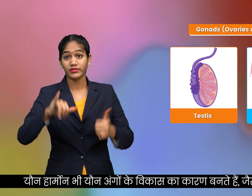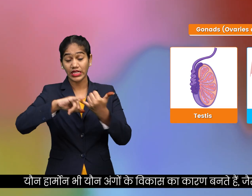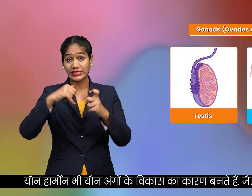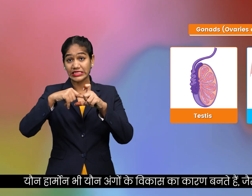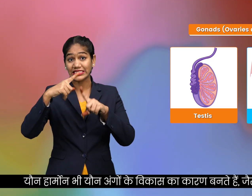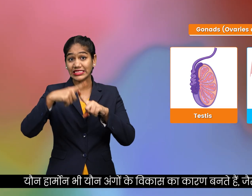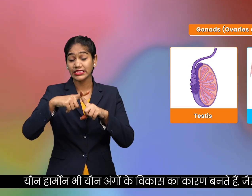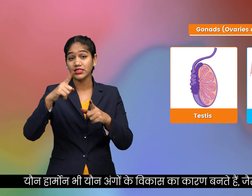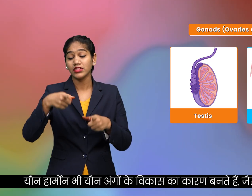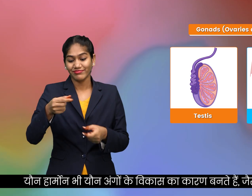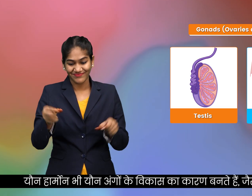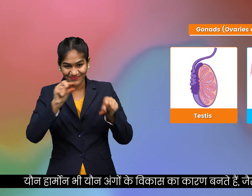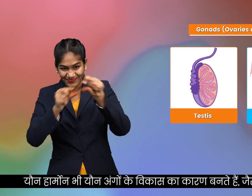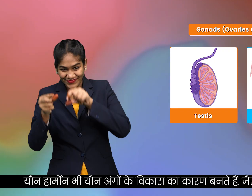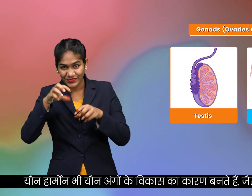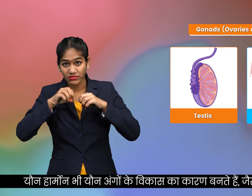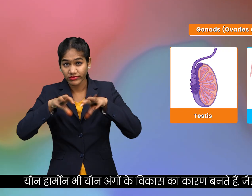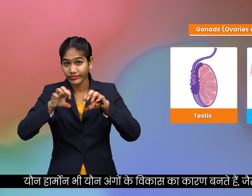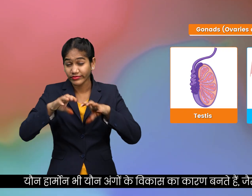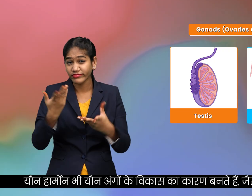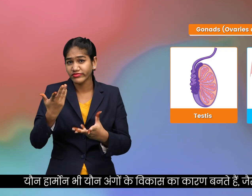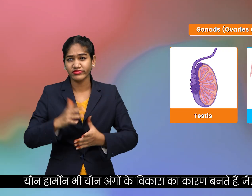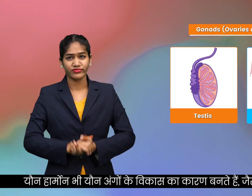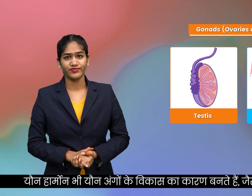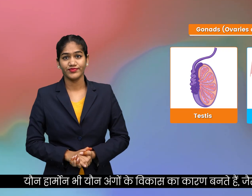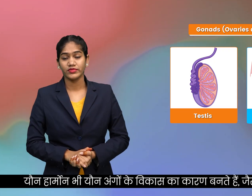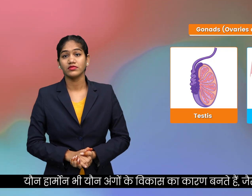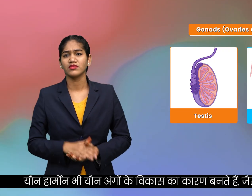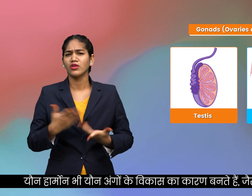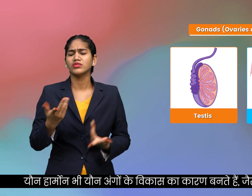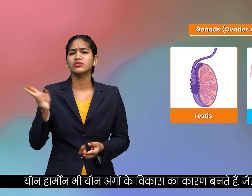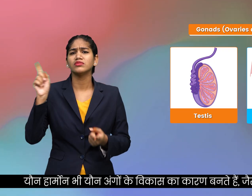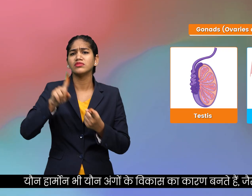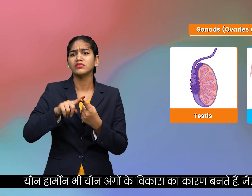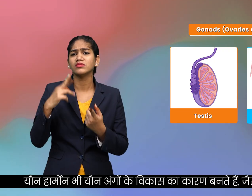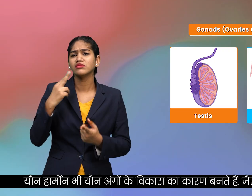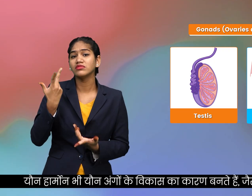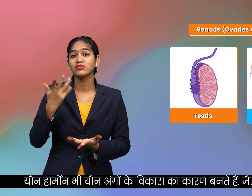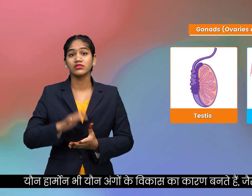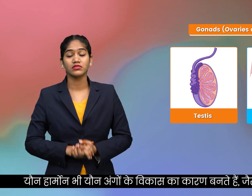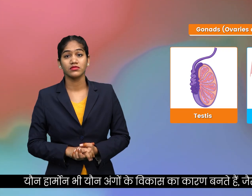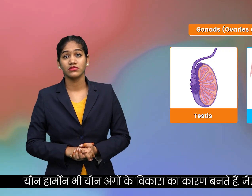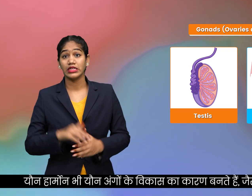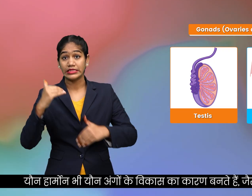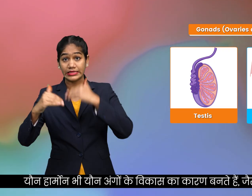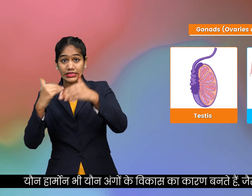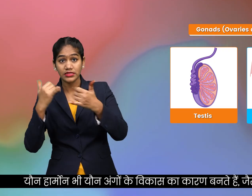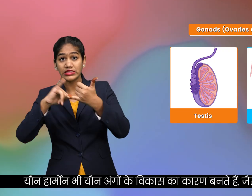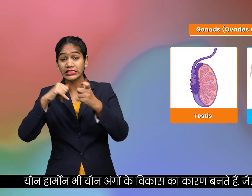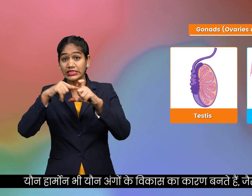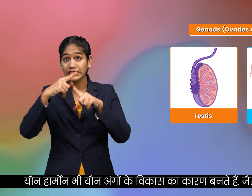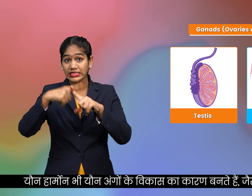यौन हार्मोन भी यौन अंगों के विकास का कारण बनते हैं, जैसे